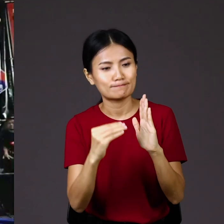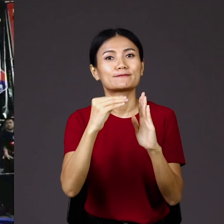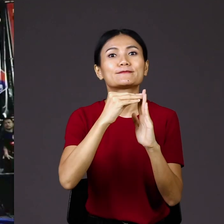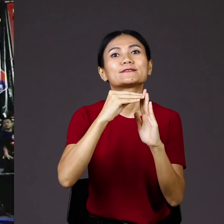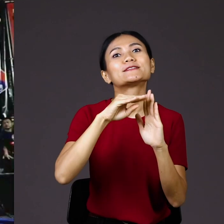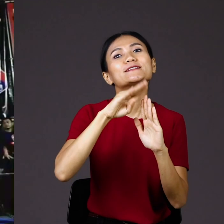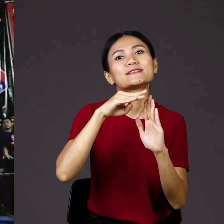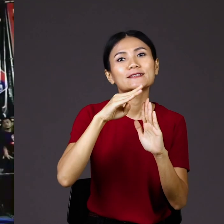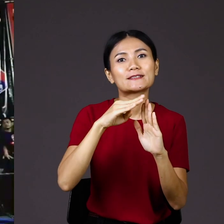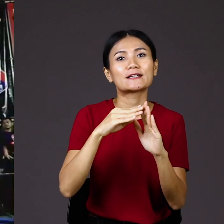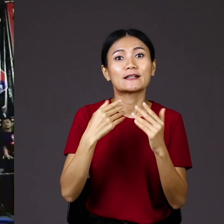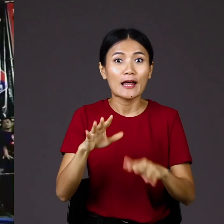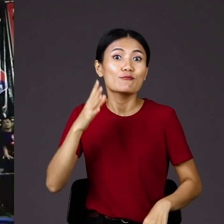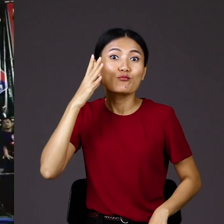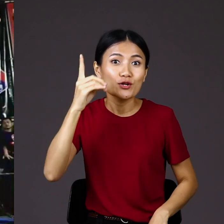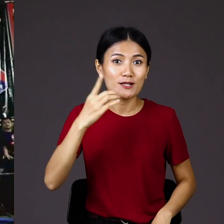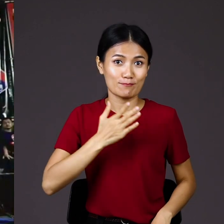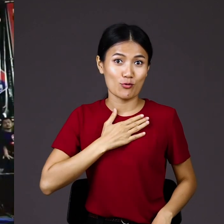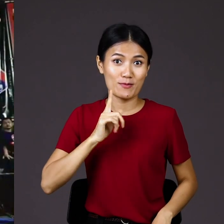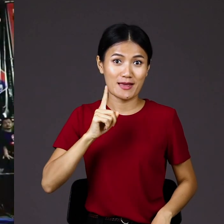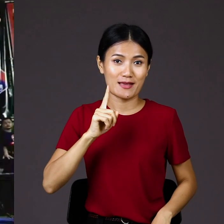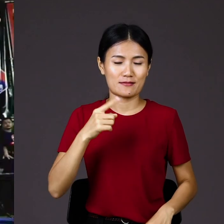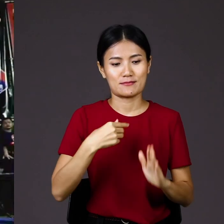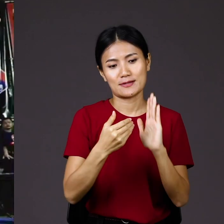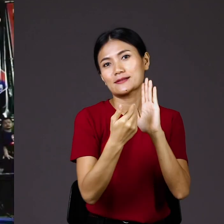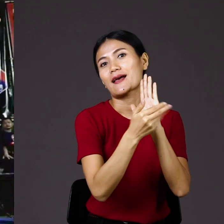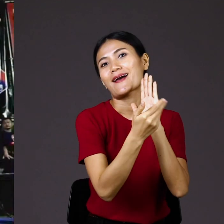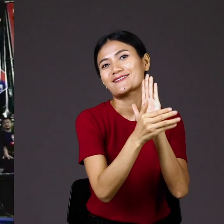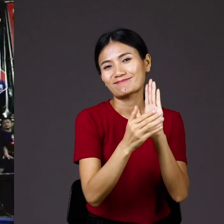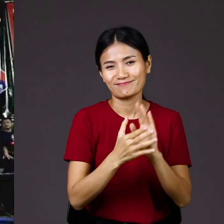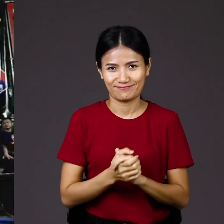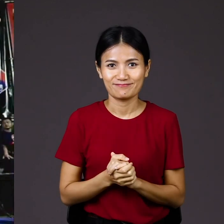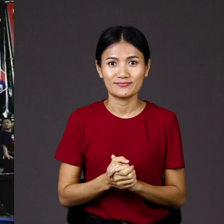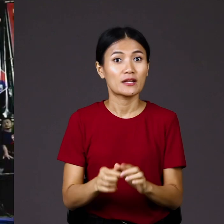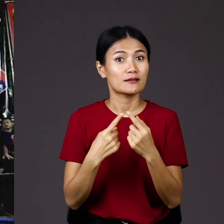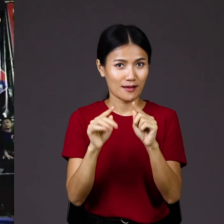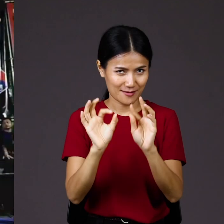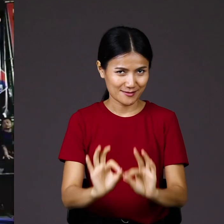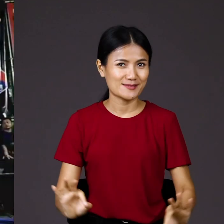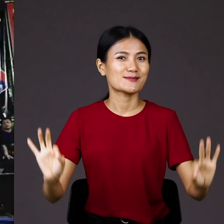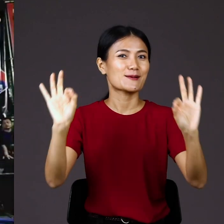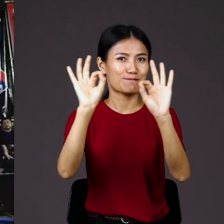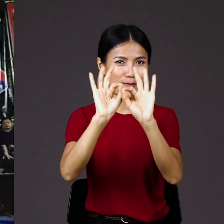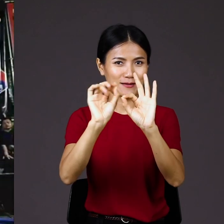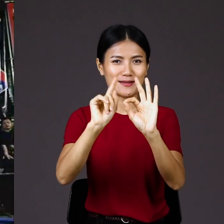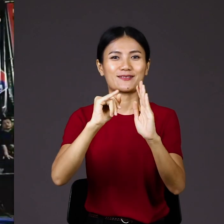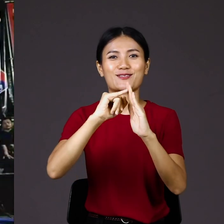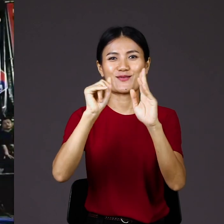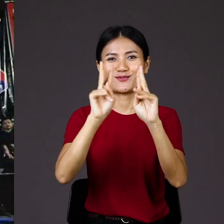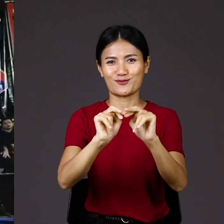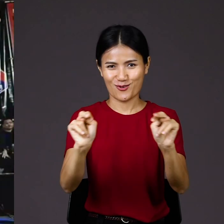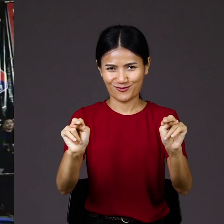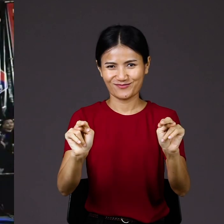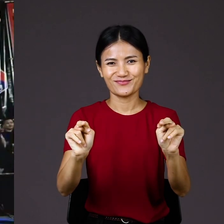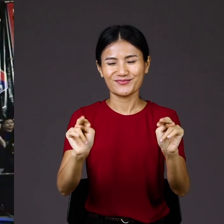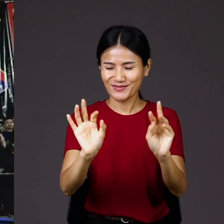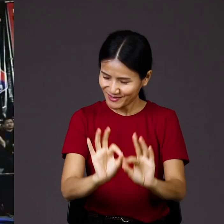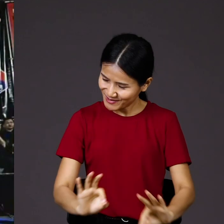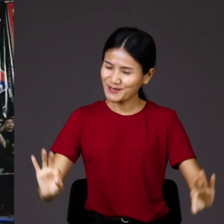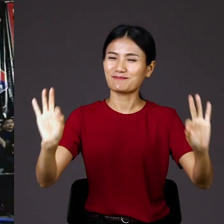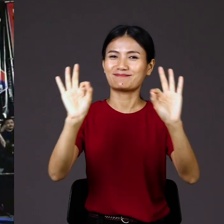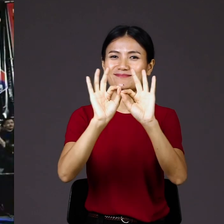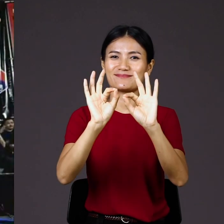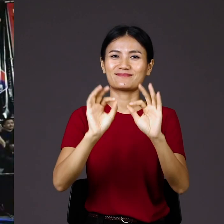ไปตะลุยอีสานแต่ความสำคัญครับทิ้งไม่ได้ก็คือที่นี่ครับที่นนทบุรี